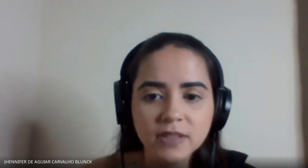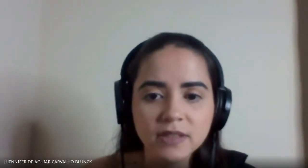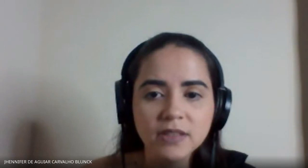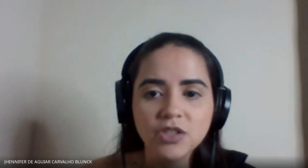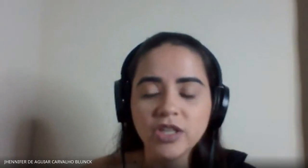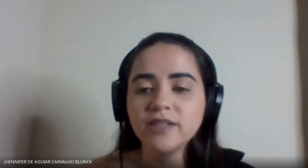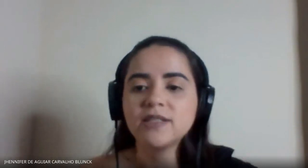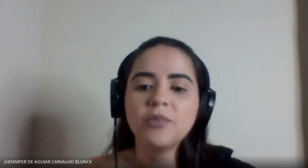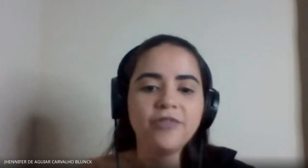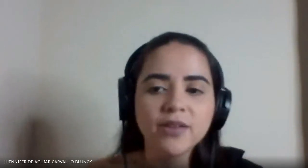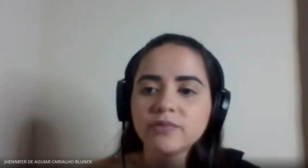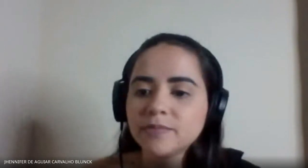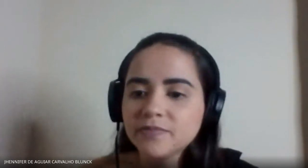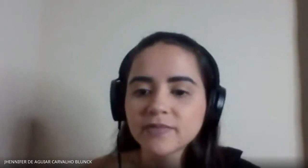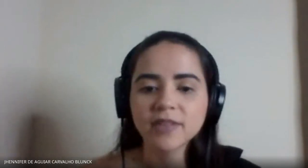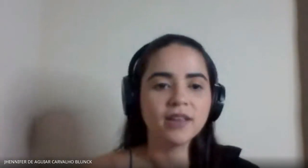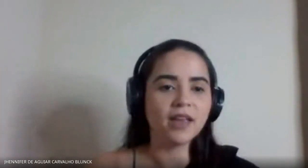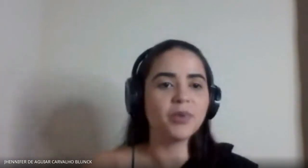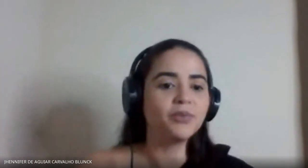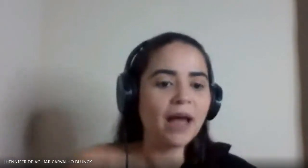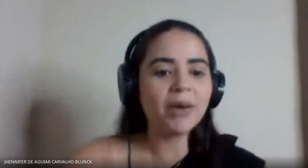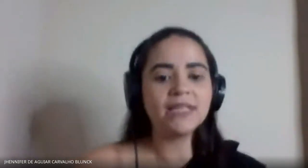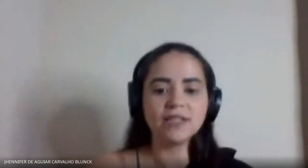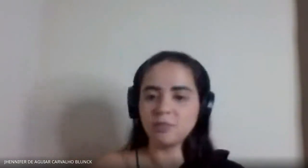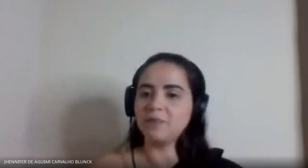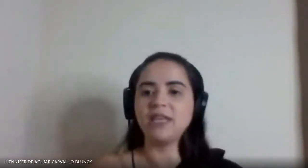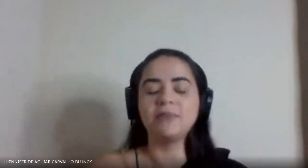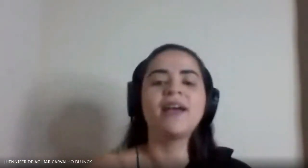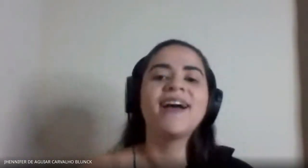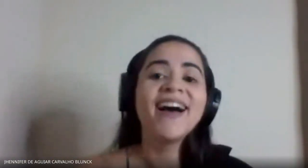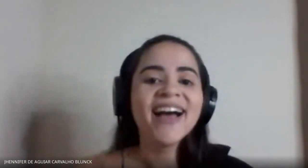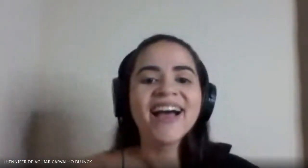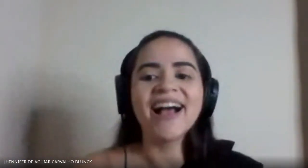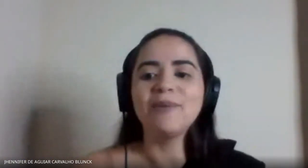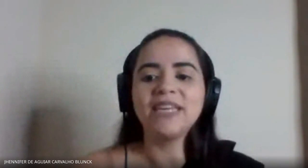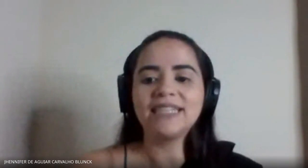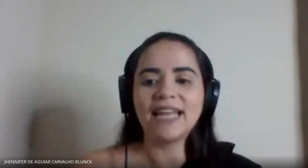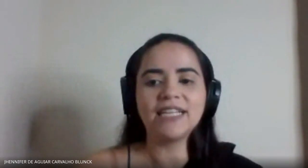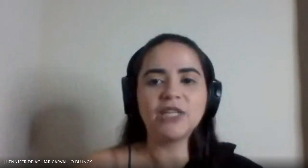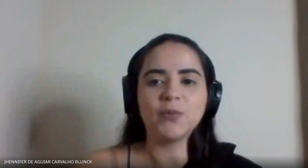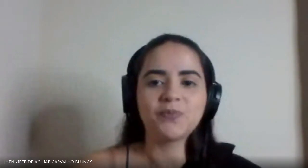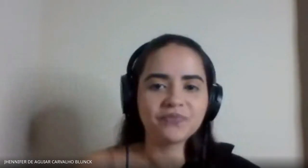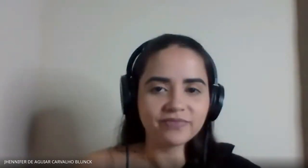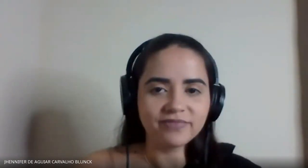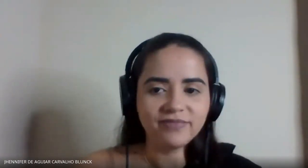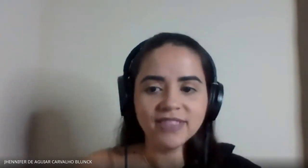Gente, vocês estão me vendo? É que não está aparecendo para mim a minha tela,